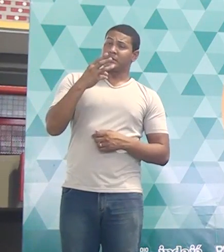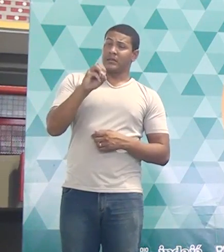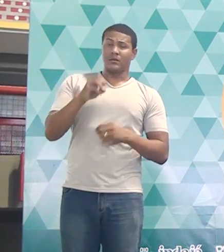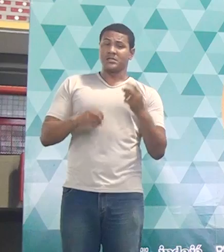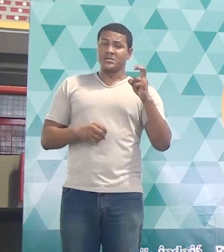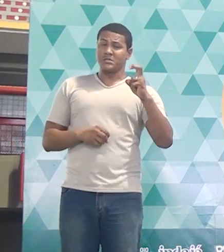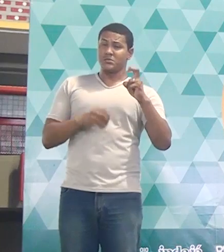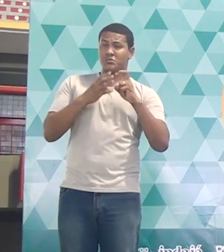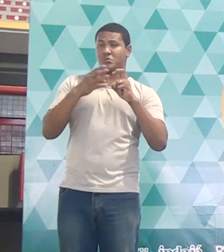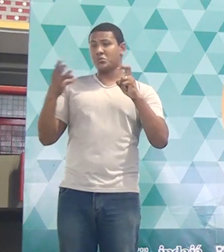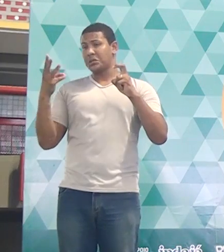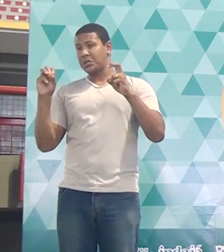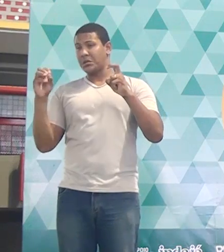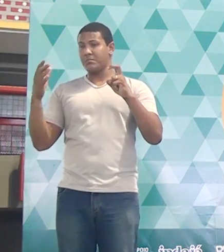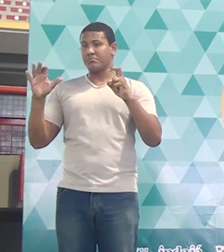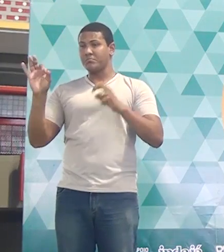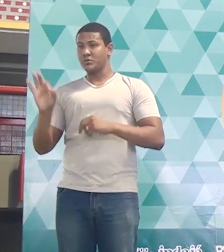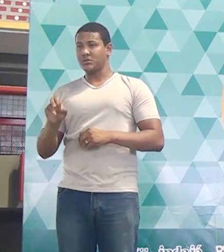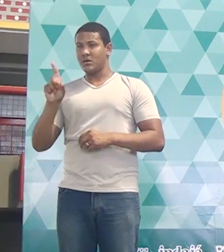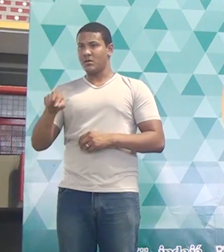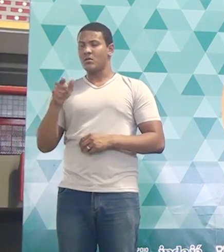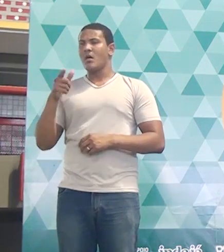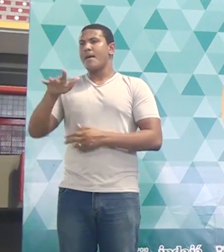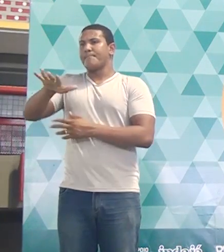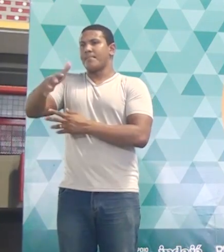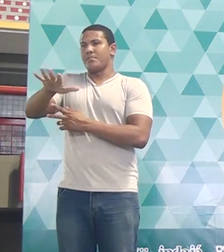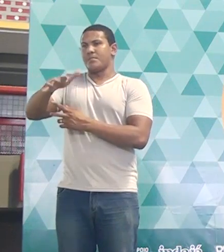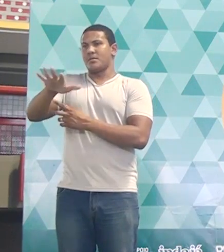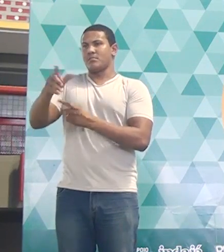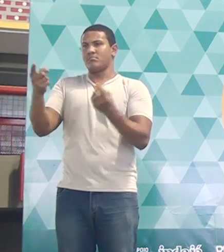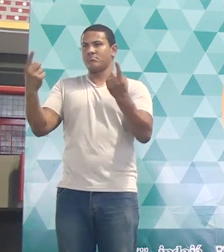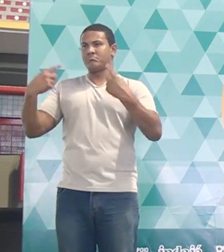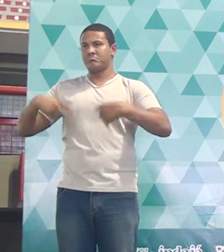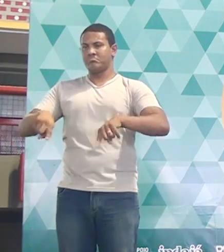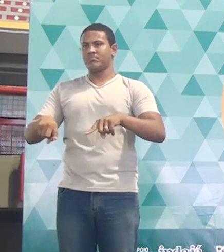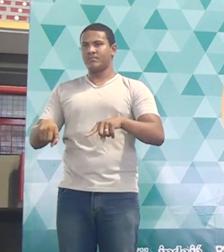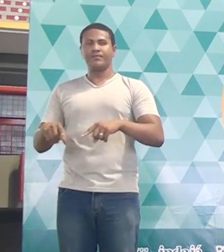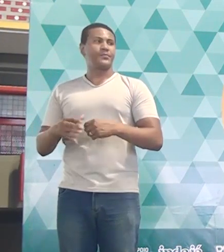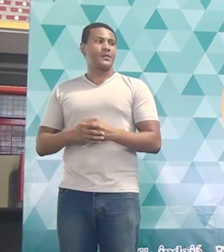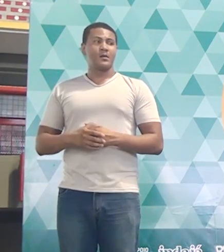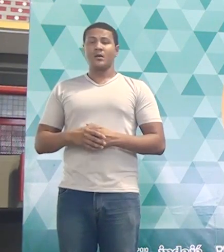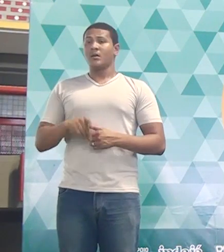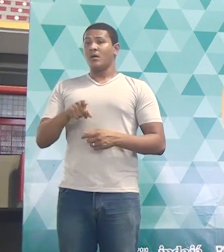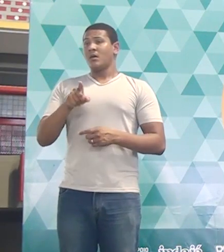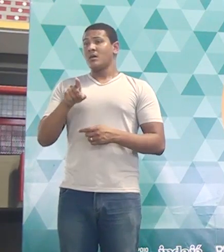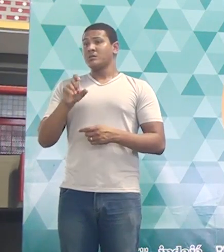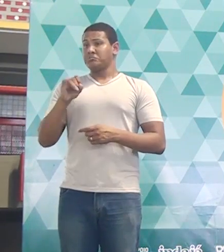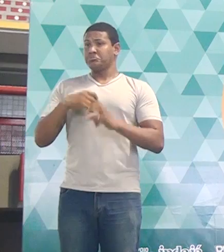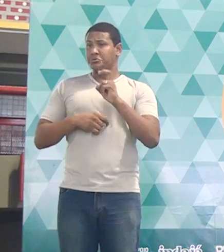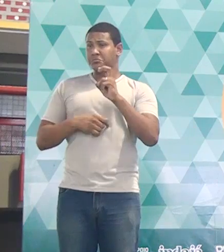que 5%, ele é fraco. Nem sempre você vai ter como calcular esse alfa,